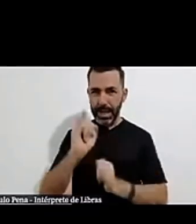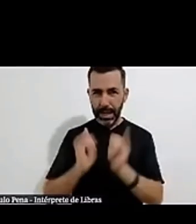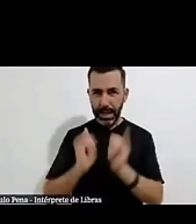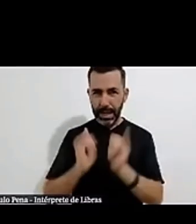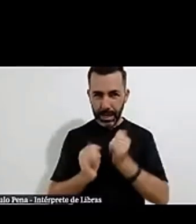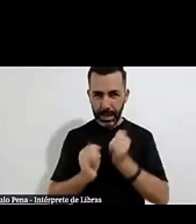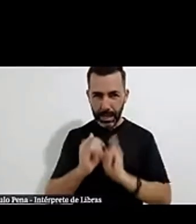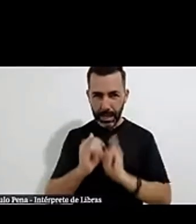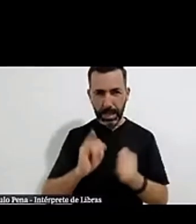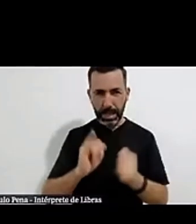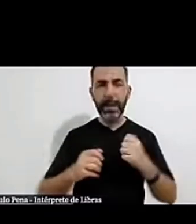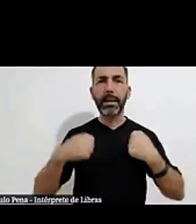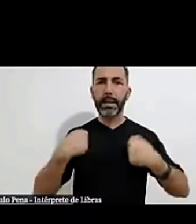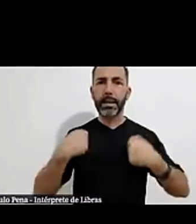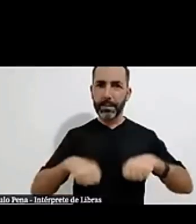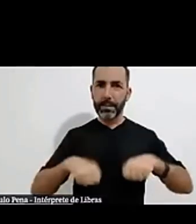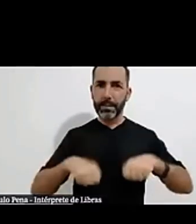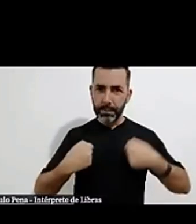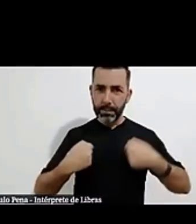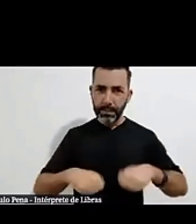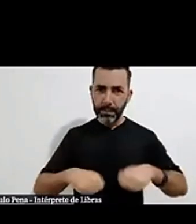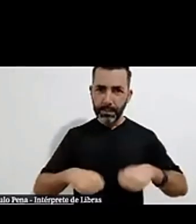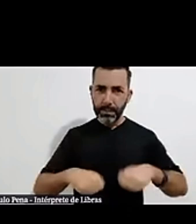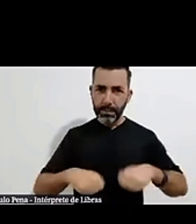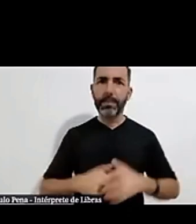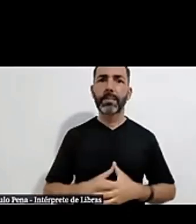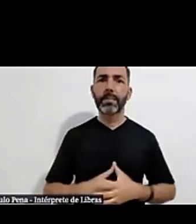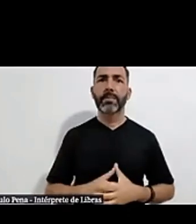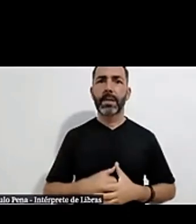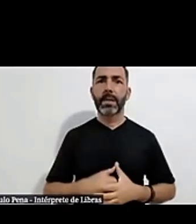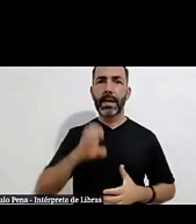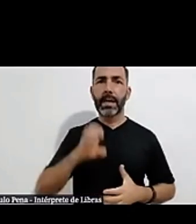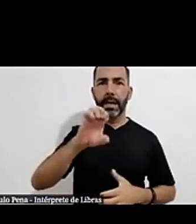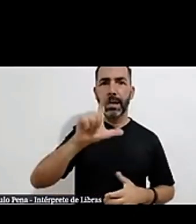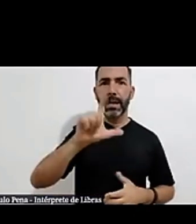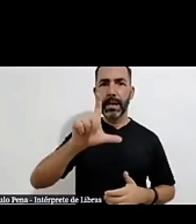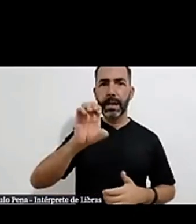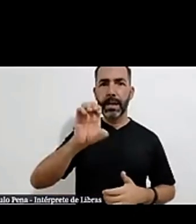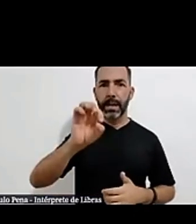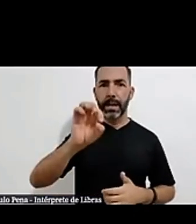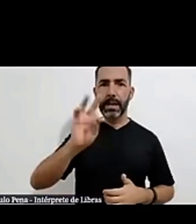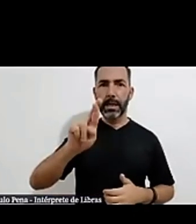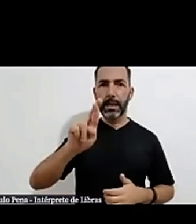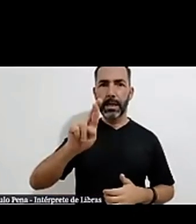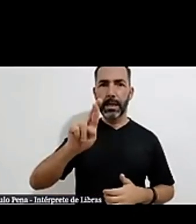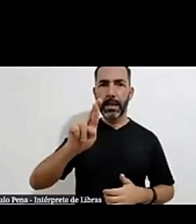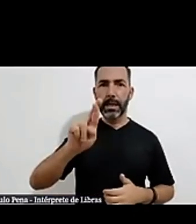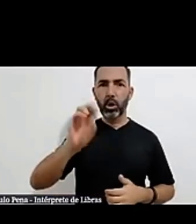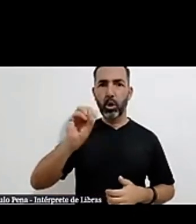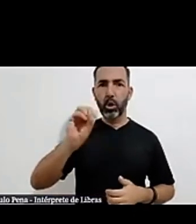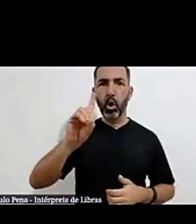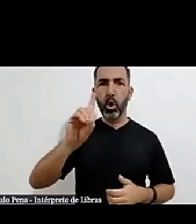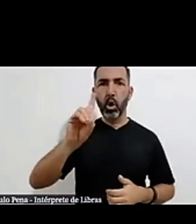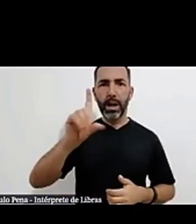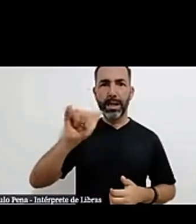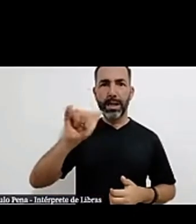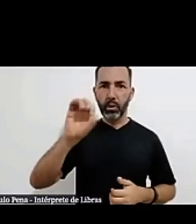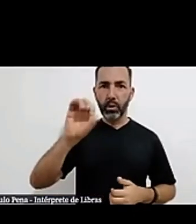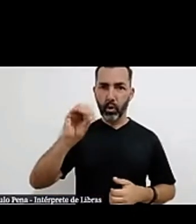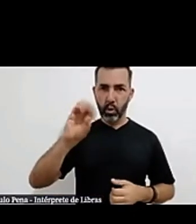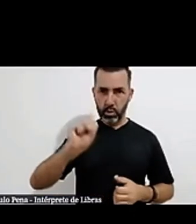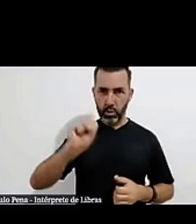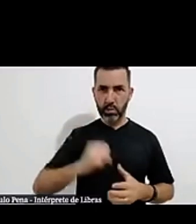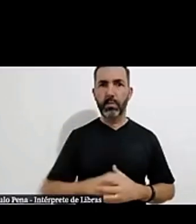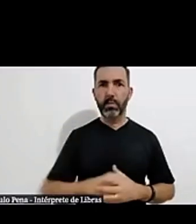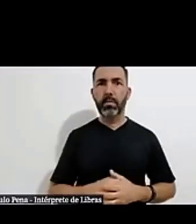os impulsos elétricos que regulam os batimentos cardíacos.